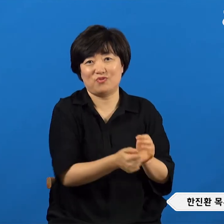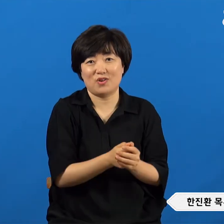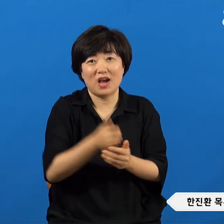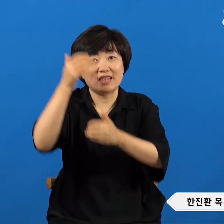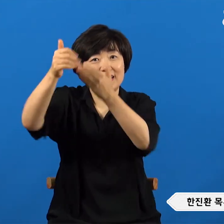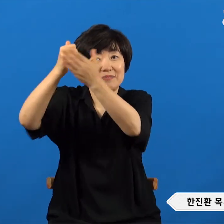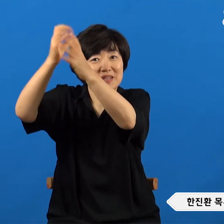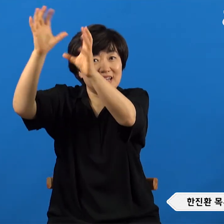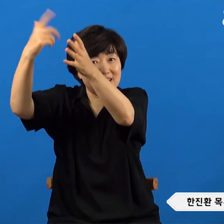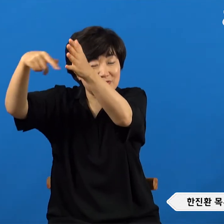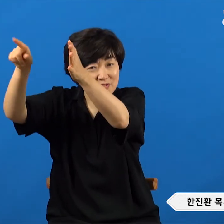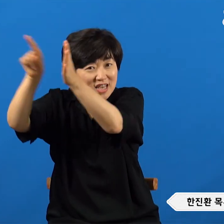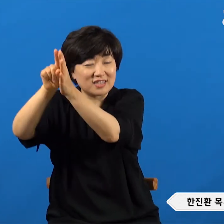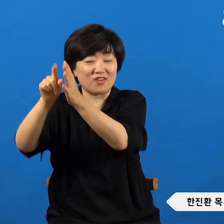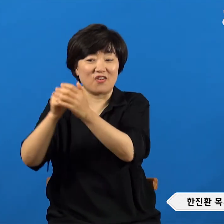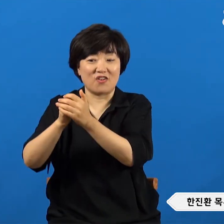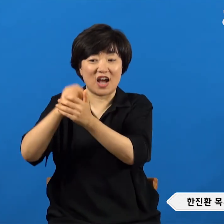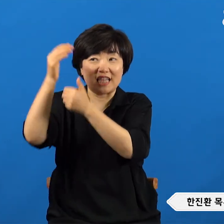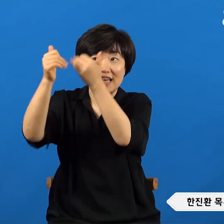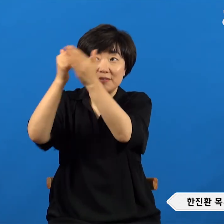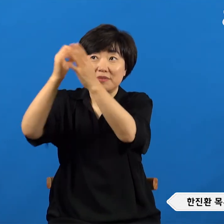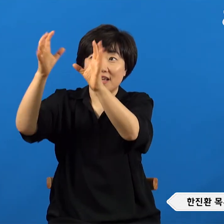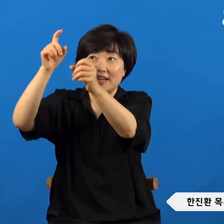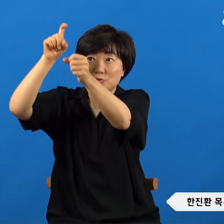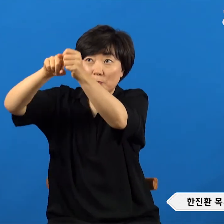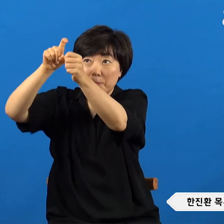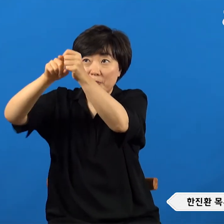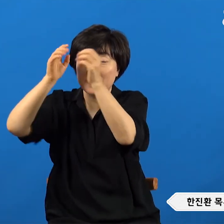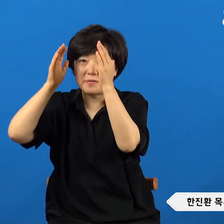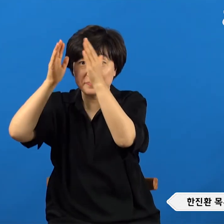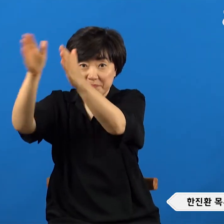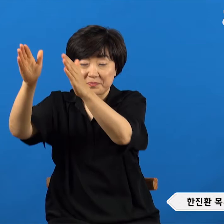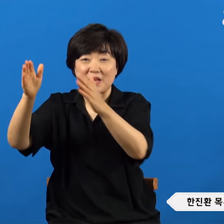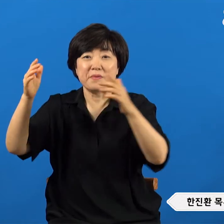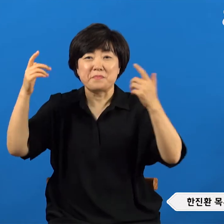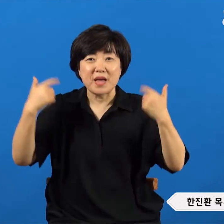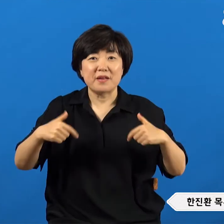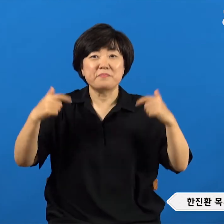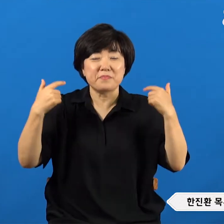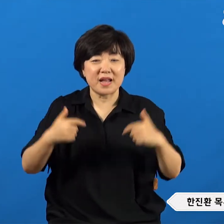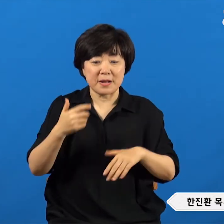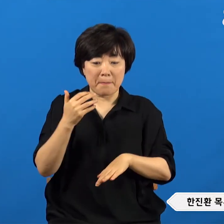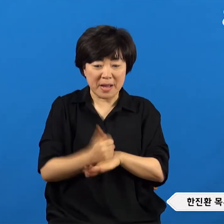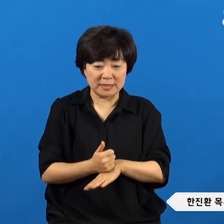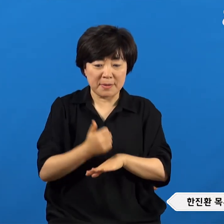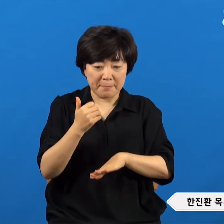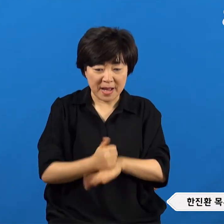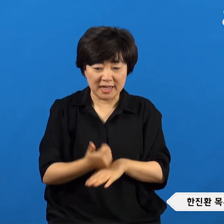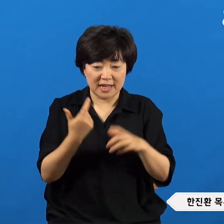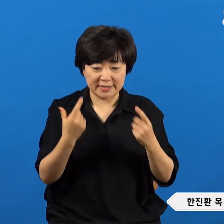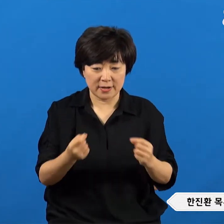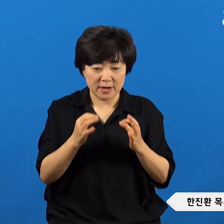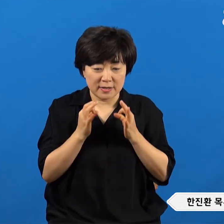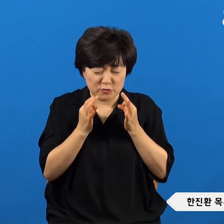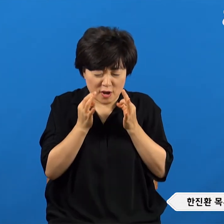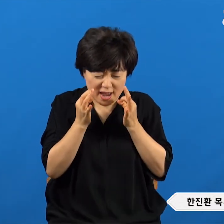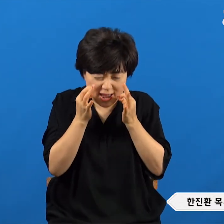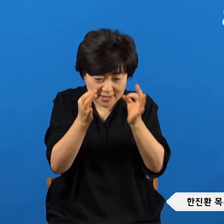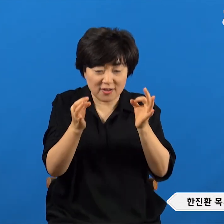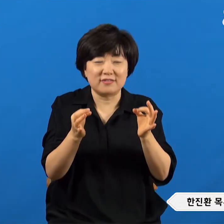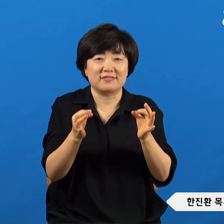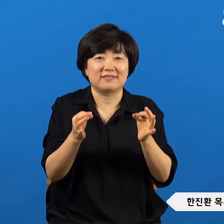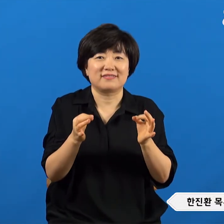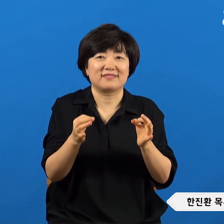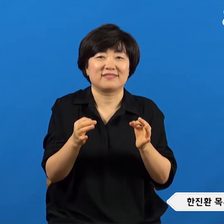하나님 나라를 위해서 하나님 나라에 초점을 맞추고 매일매일을 마지막인 것처럼 최선을 다해서 살